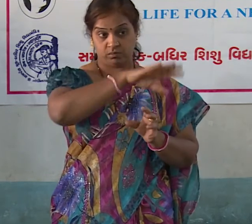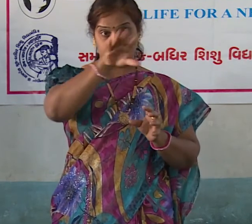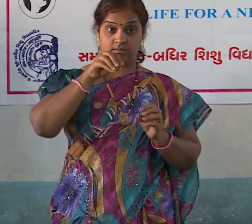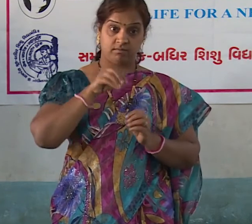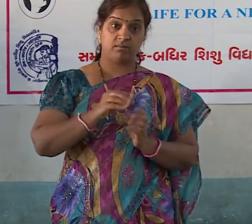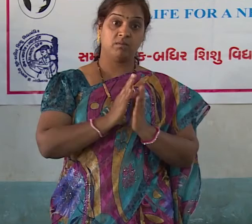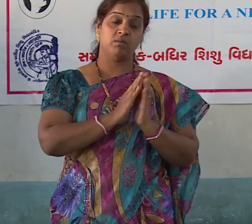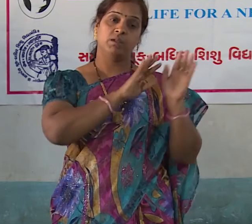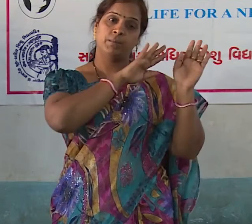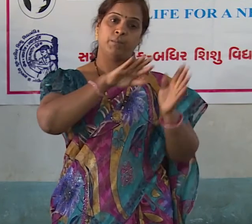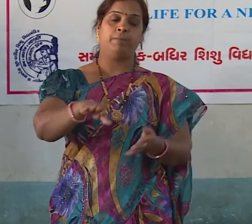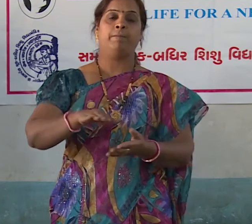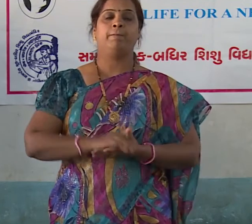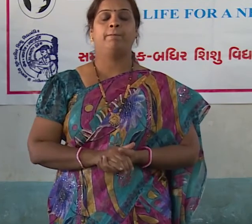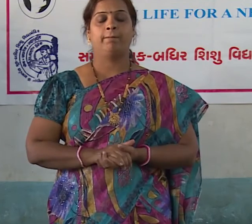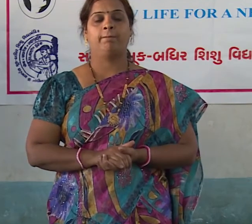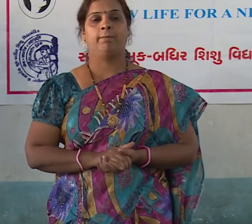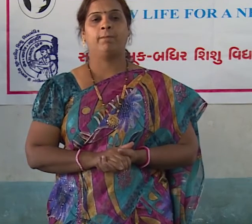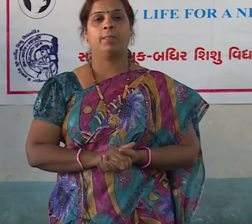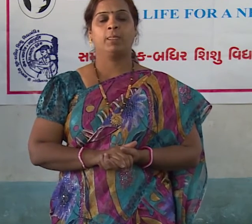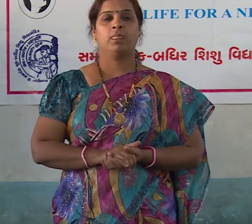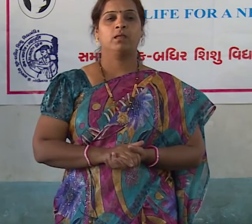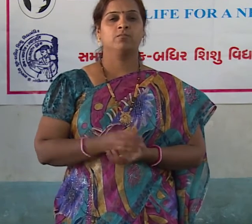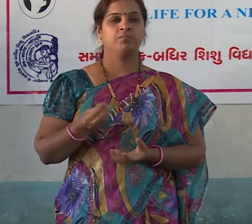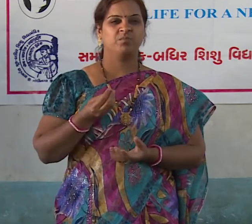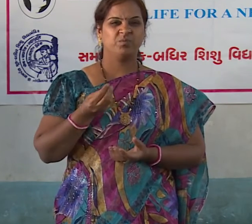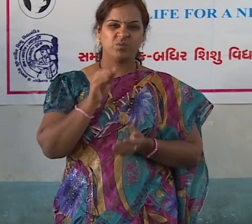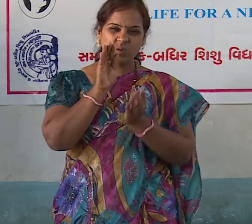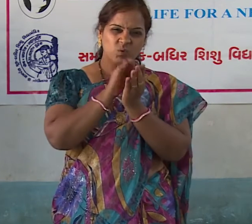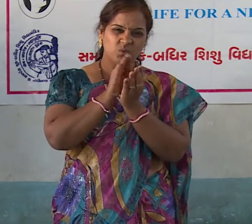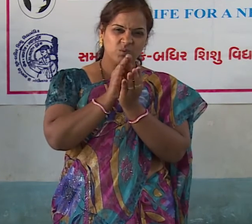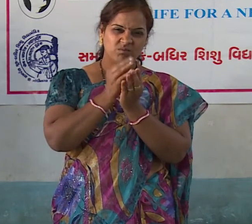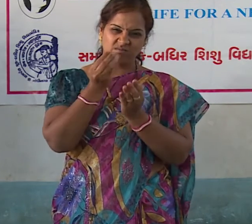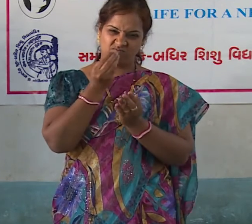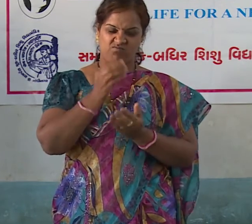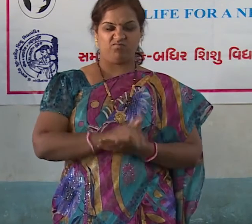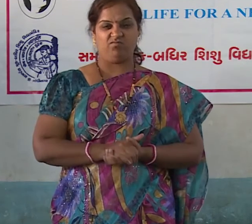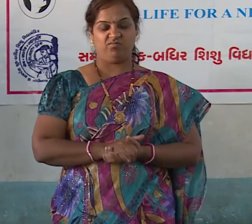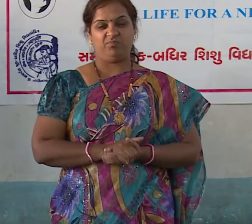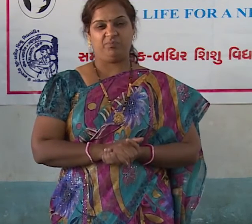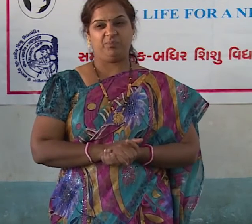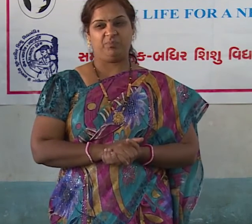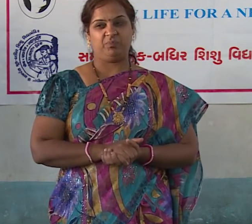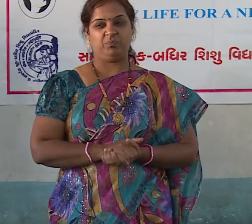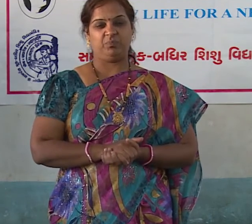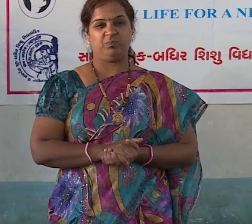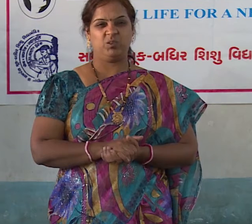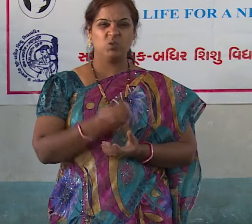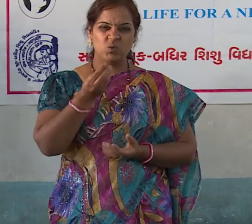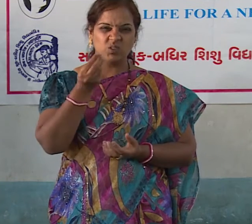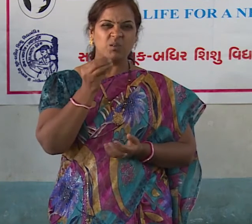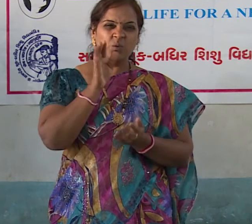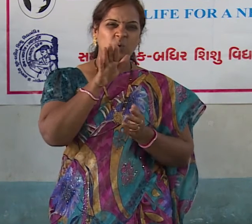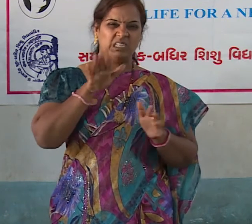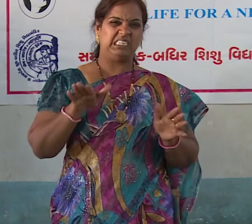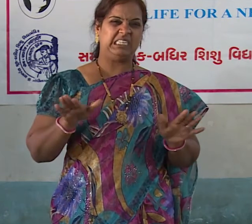रखता। दूसरा उदाहरण दिया है कि छोटे छोटे चूगे हैं, मुर्गी है एक, मुर्गी के साथ वो छोटे छोटे चूगे